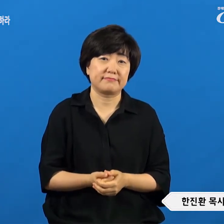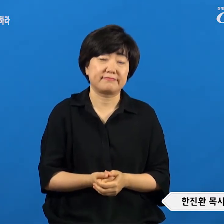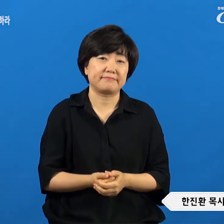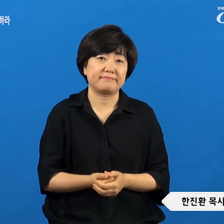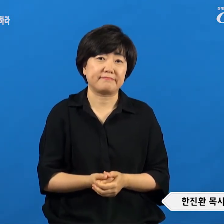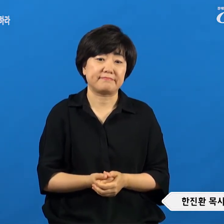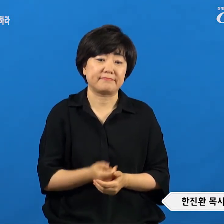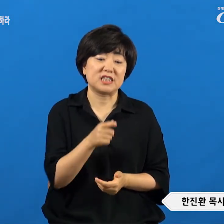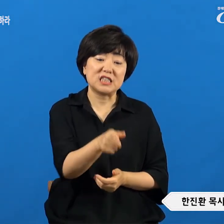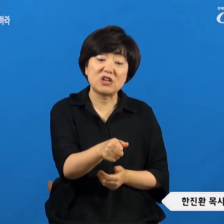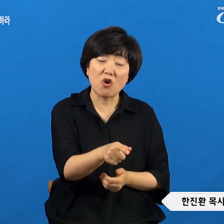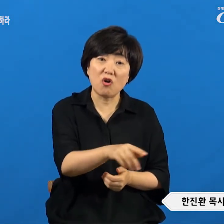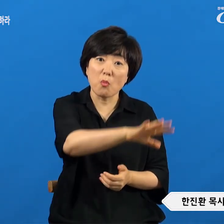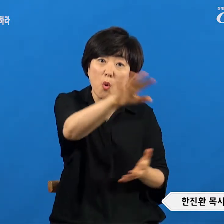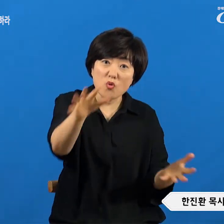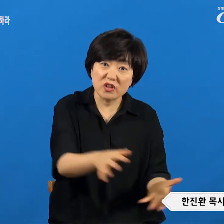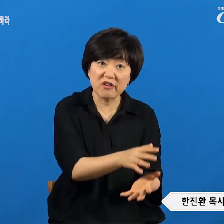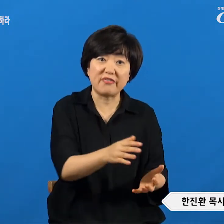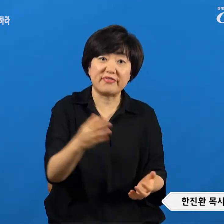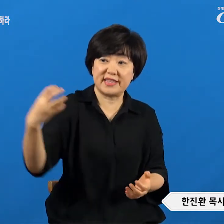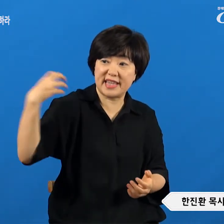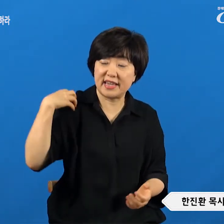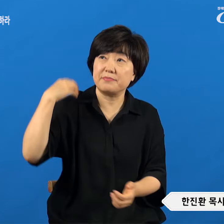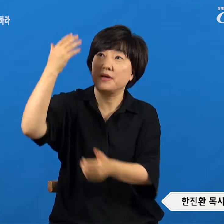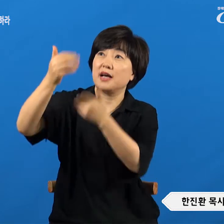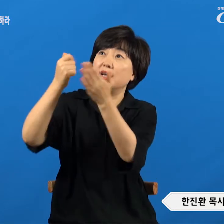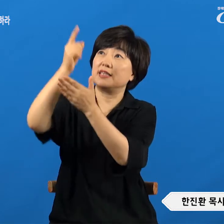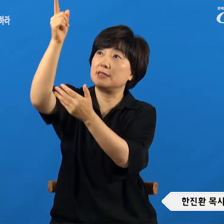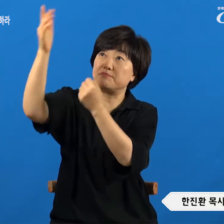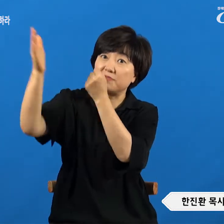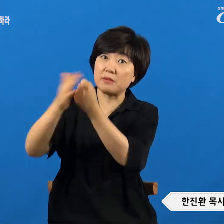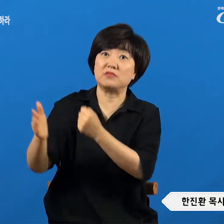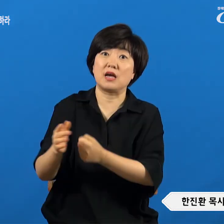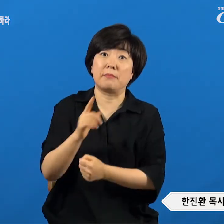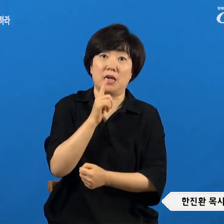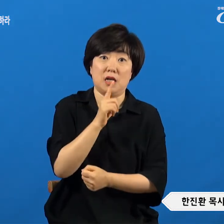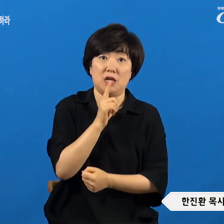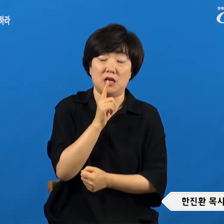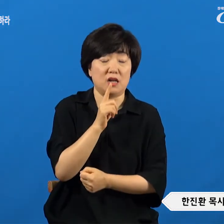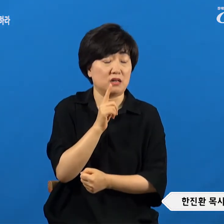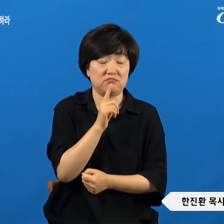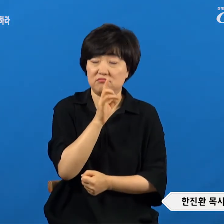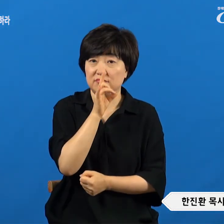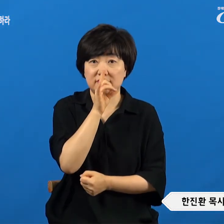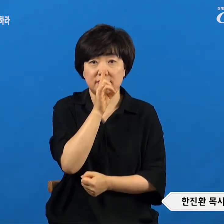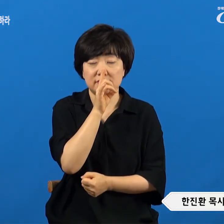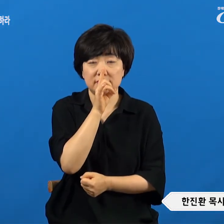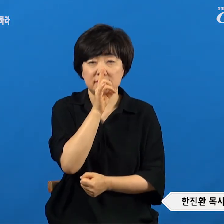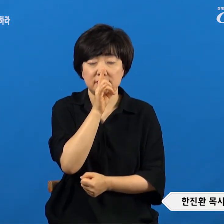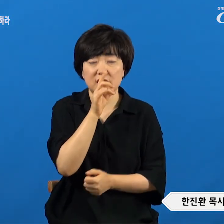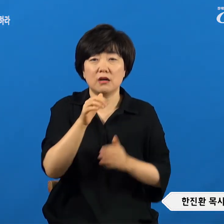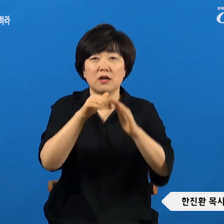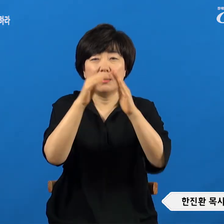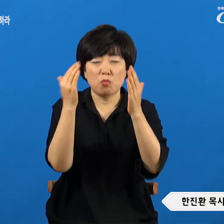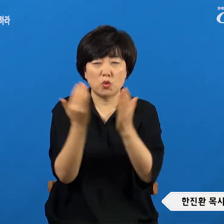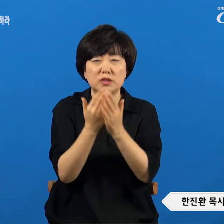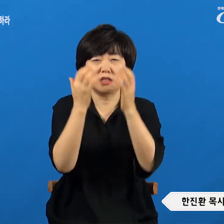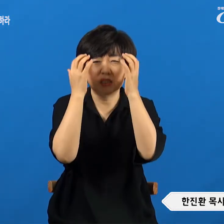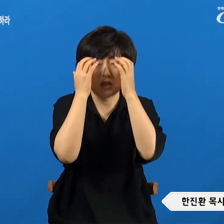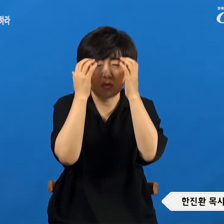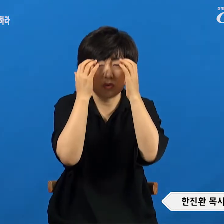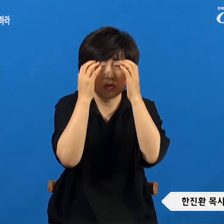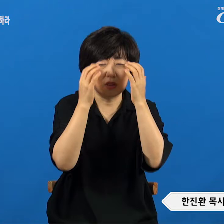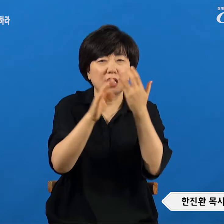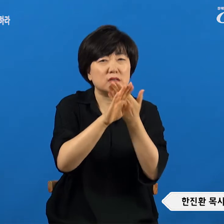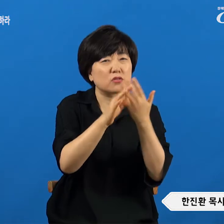그것을 하나님 때문에 죽은 것처럼 그렇게 얘기하면 안 되지요. 다른 모든 시련도